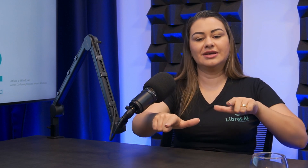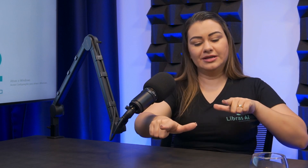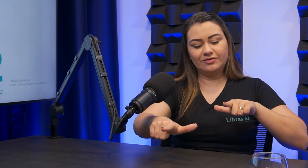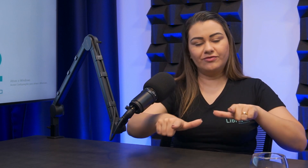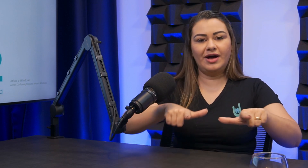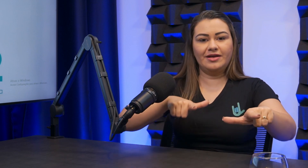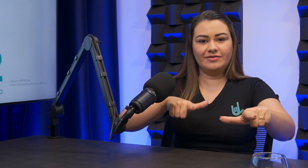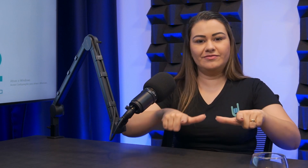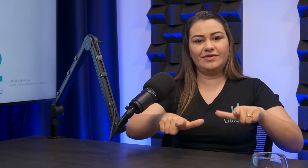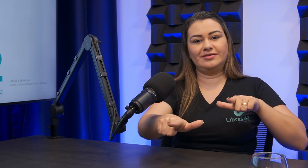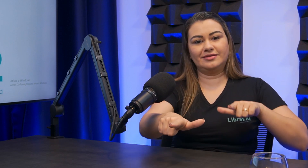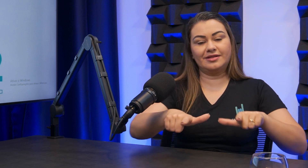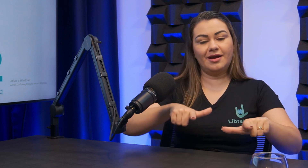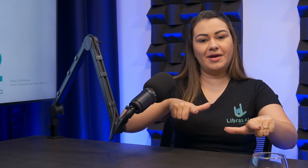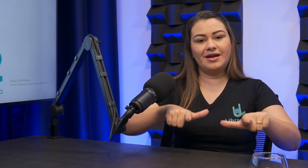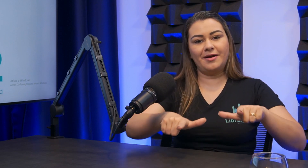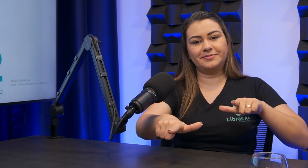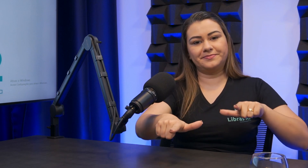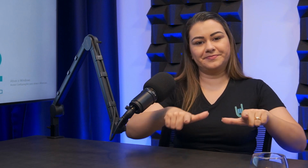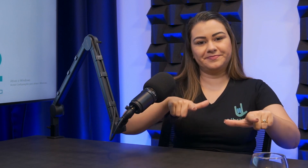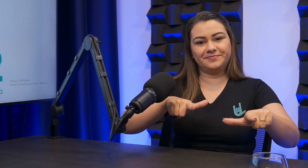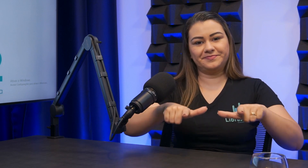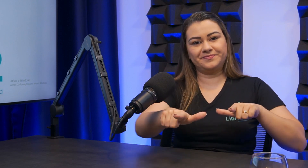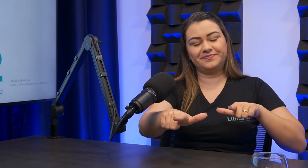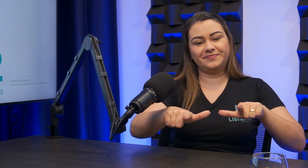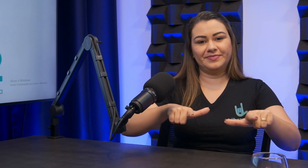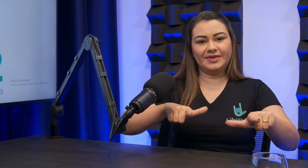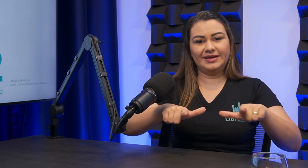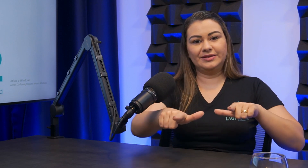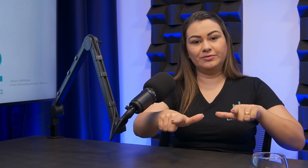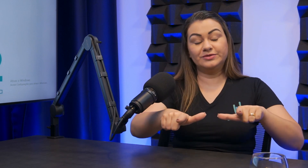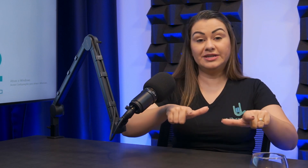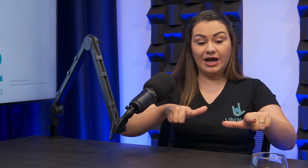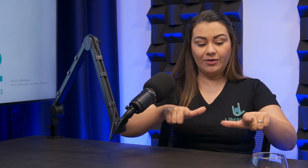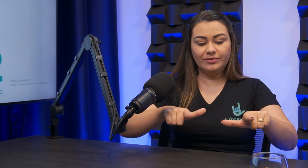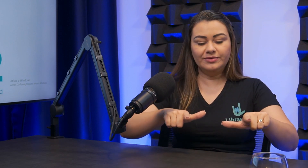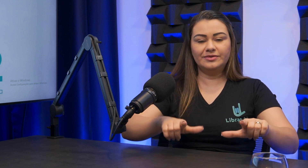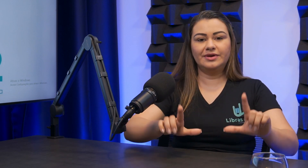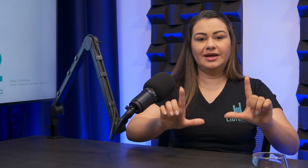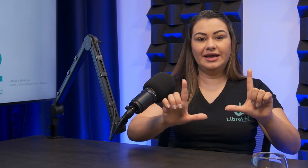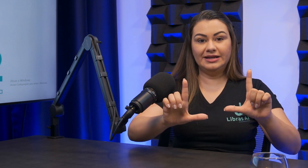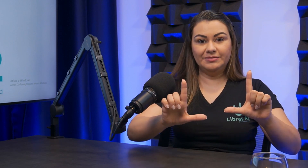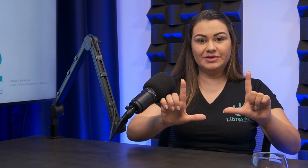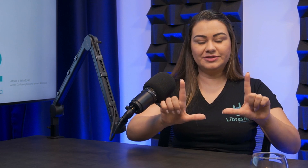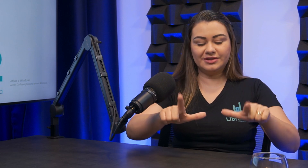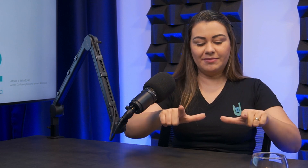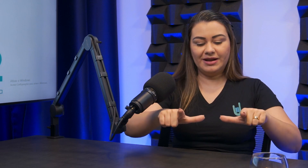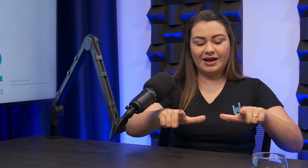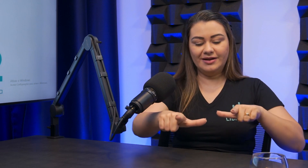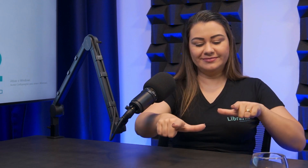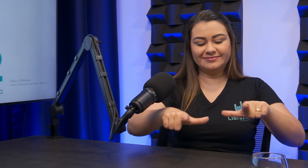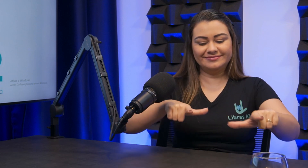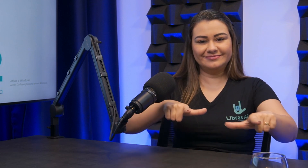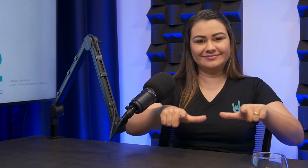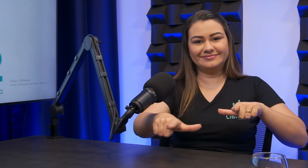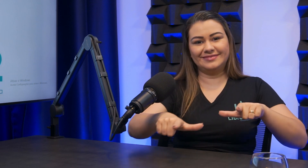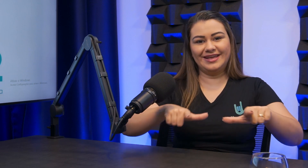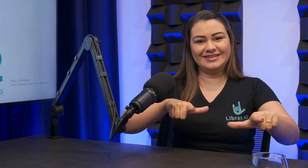Então, vai e vem. Trabalhar. Então, o sinal em Libras de trabalhar é assim.